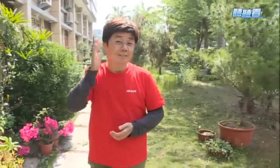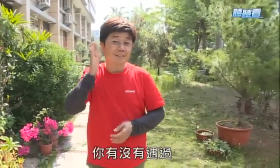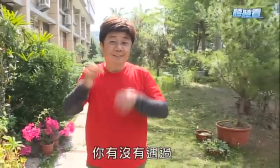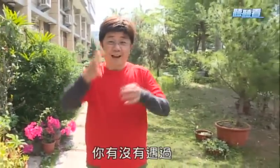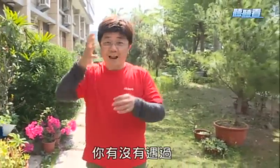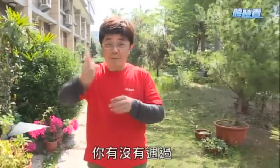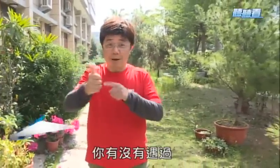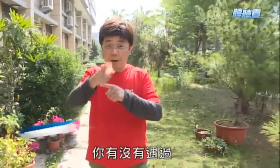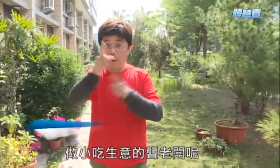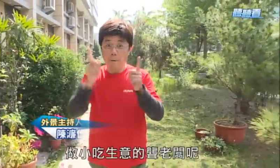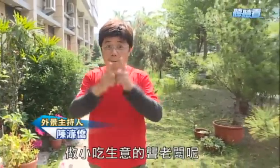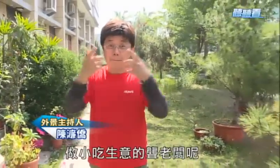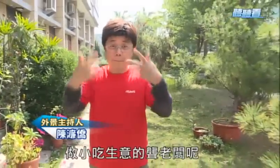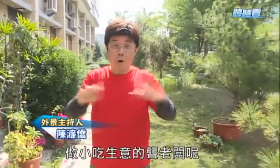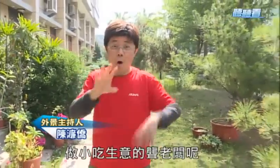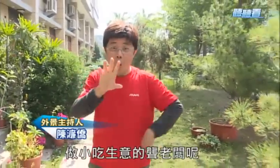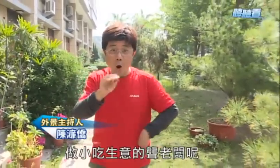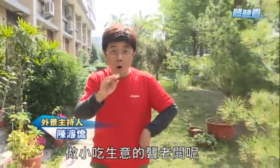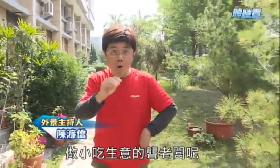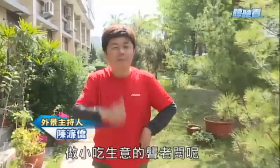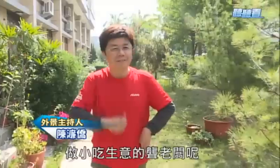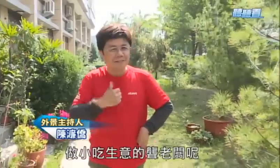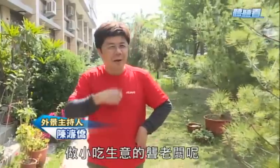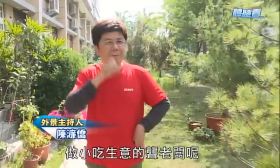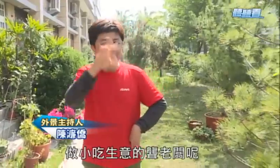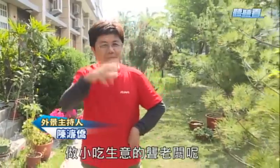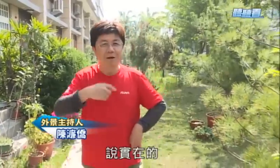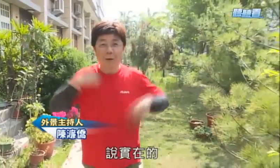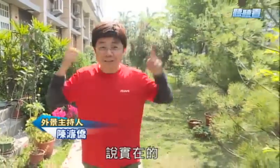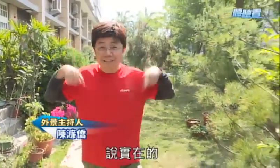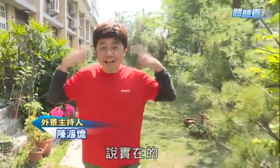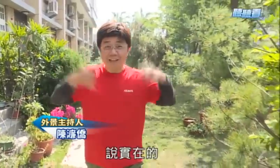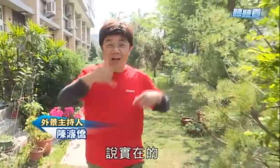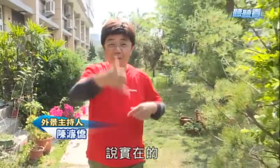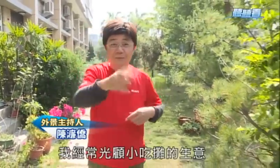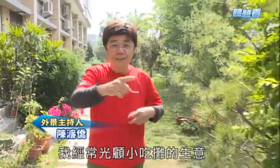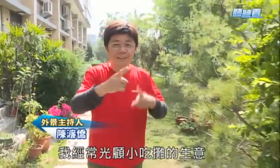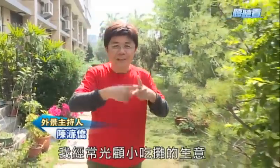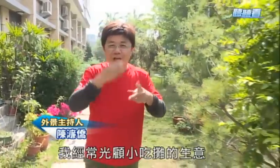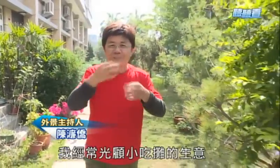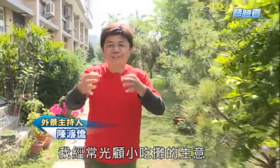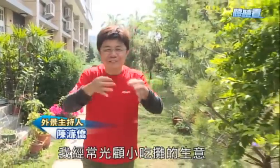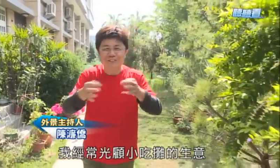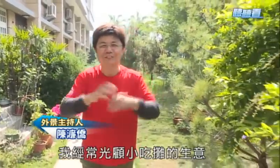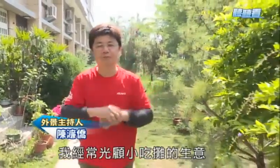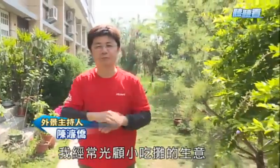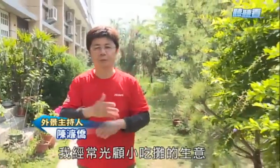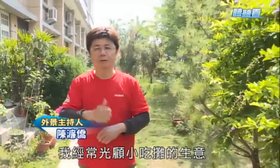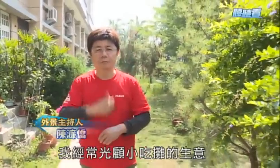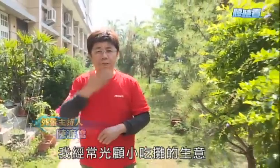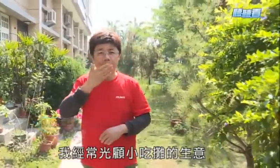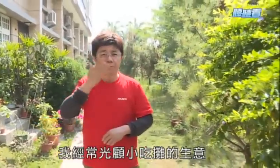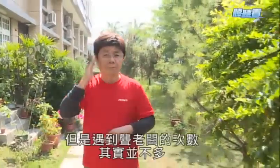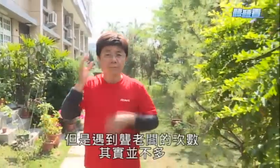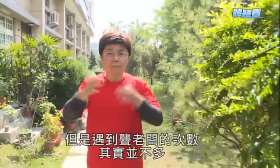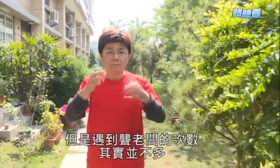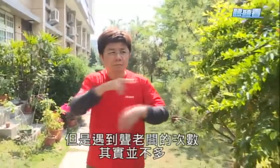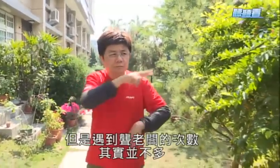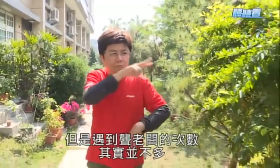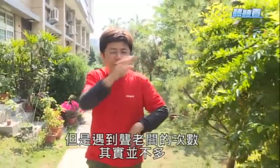你有没有遇过做小吃生意的龙老板呢？说实在的，我经常光顾小吃摊的生意，但是遇到